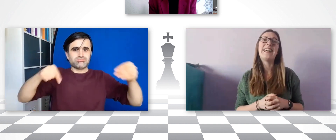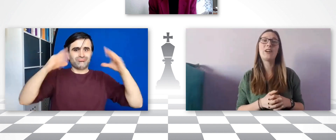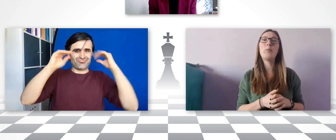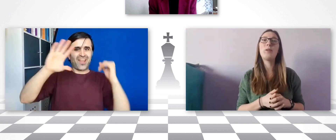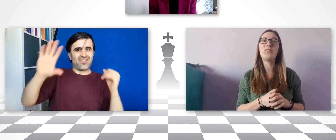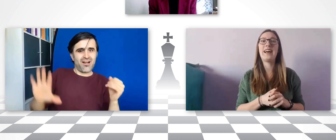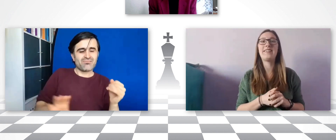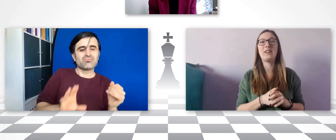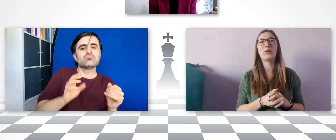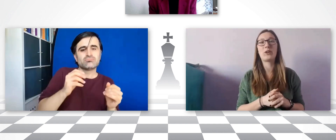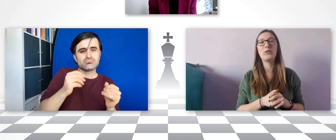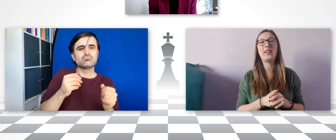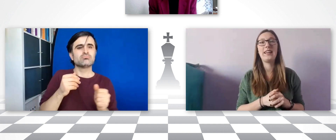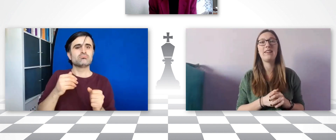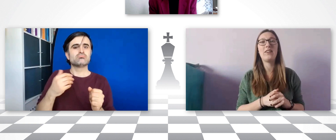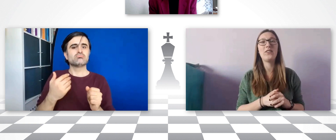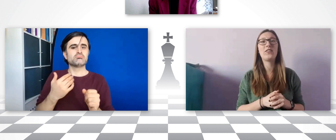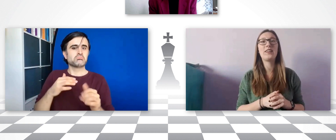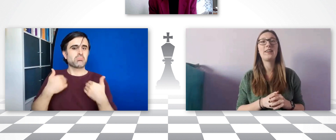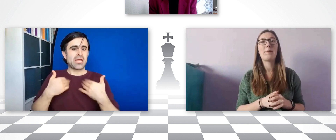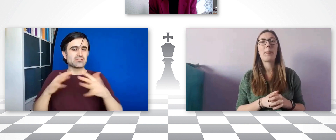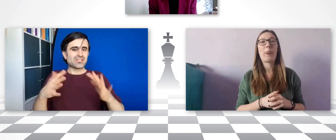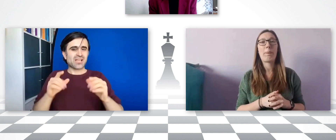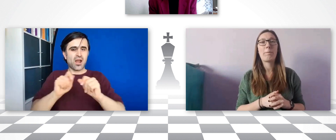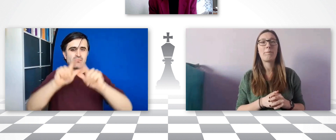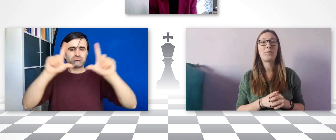Ja, die groep is inderdaad heel groot in Nederland.